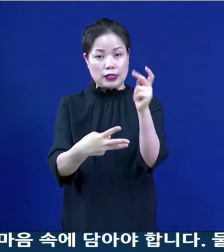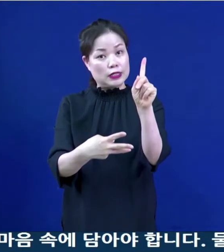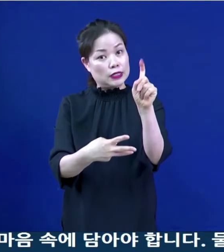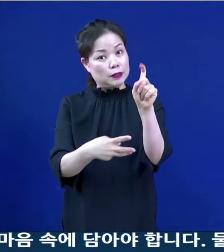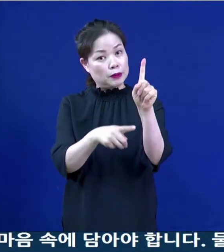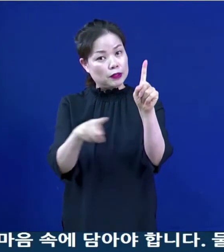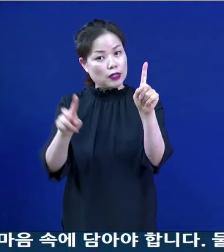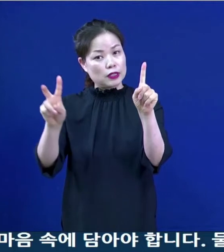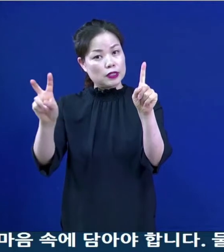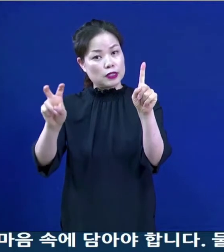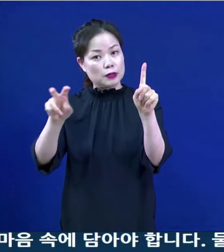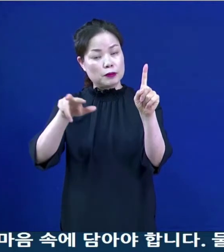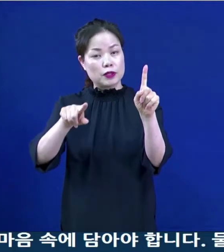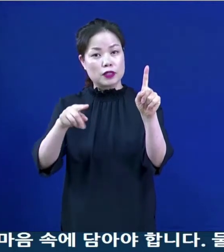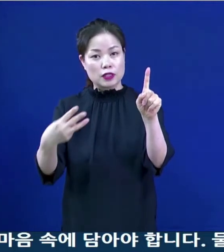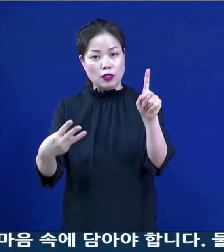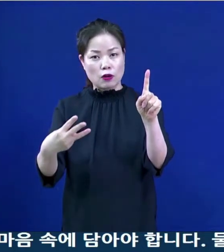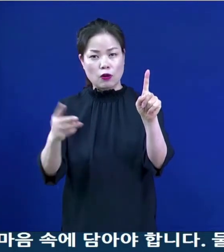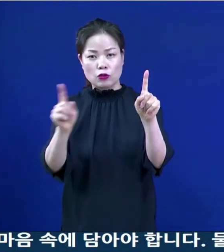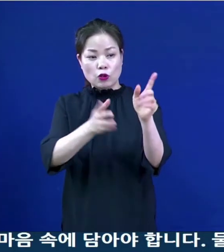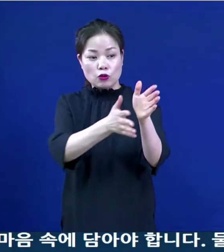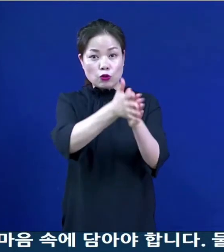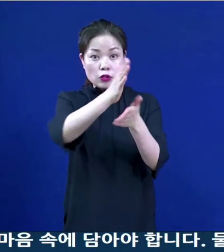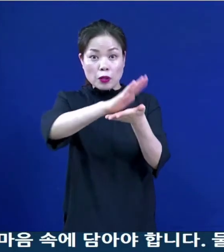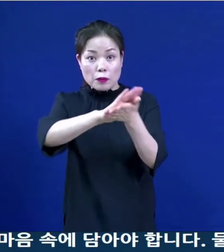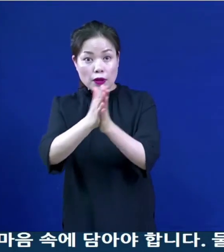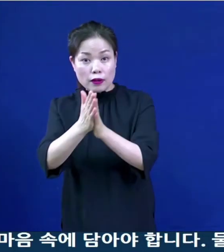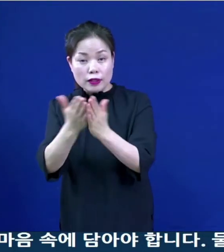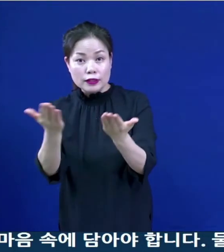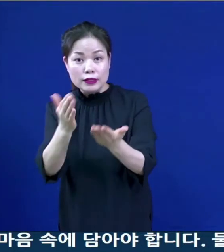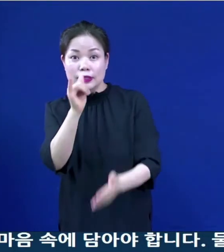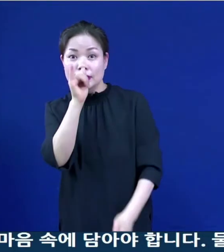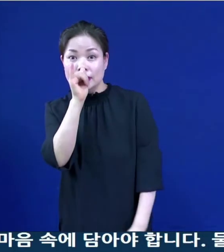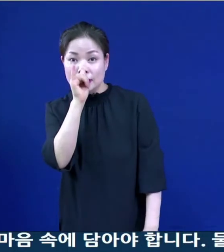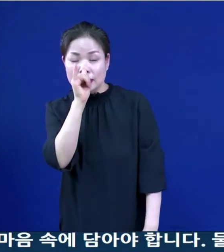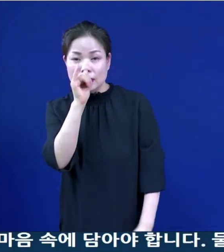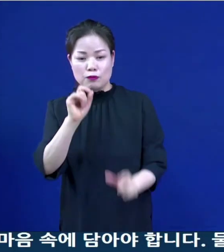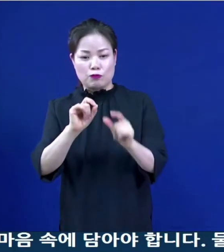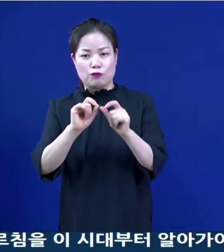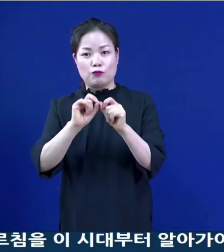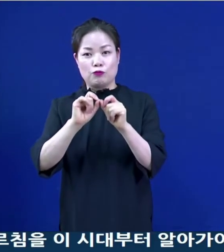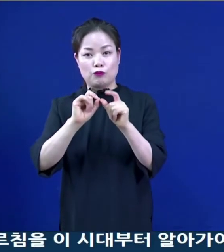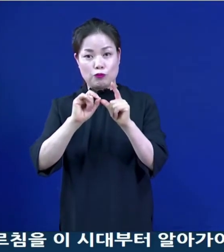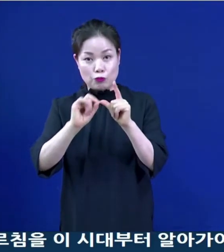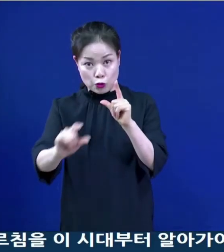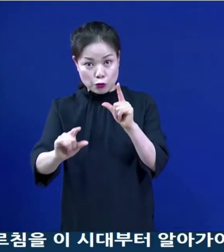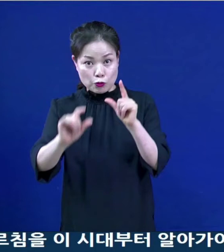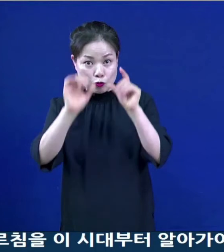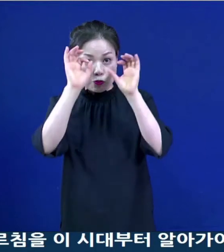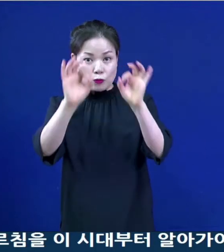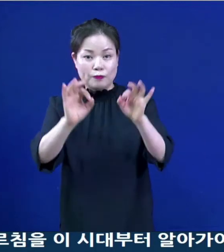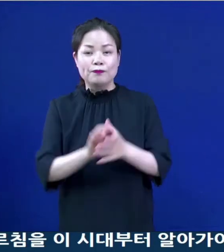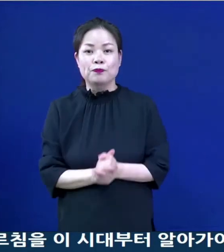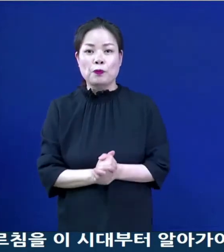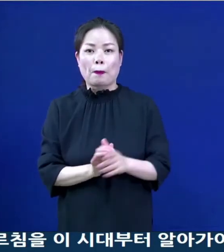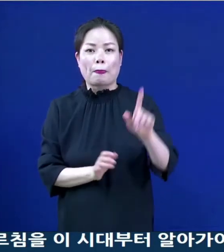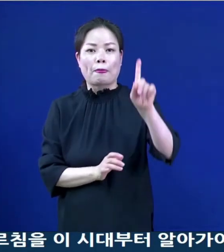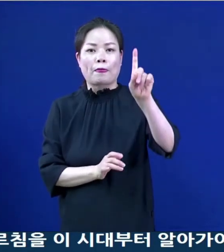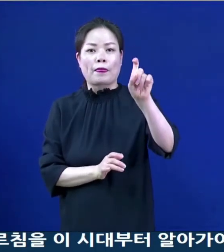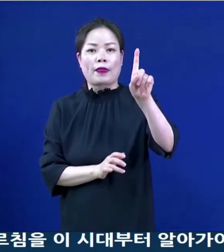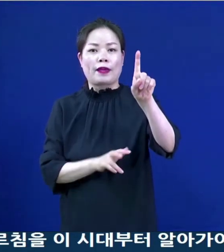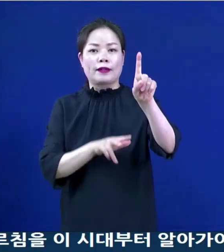11절서부터 20절까지는 어떻게 도시가 변했는가, 어떤 역사가 일어났는가, 이 부분인데 살펴보도록 하겠습니다. 자, 11절